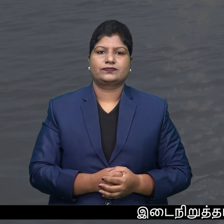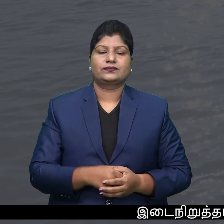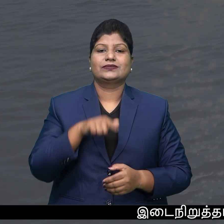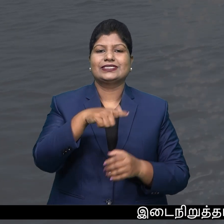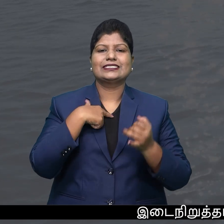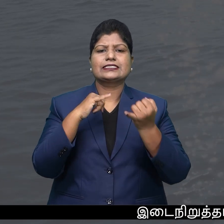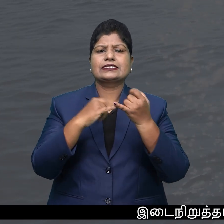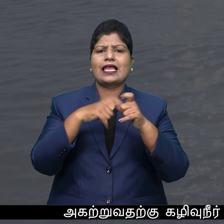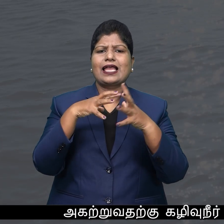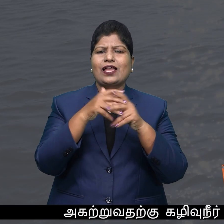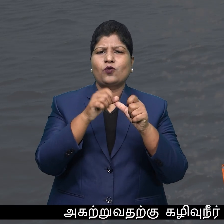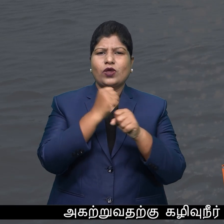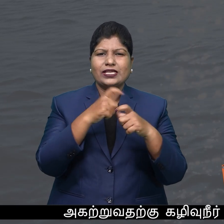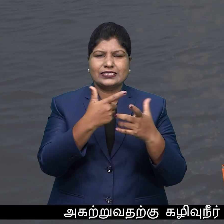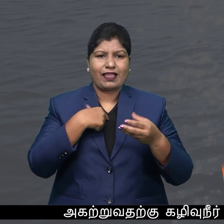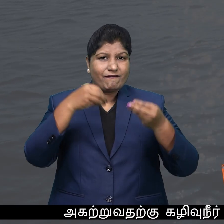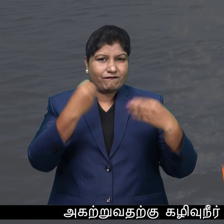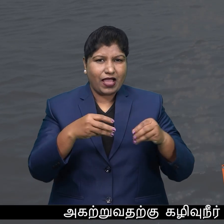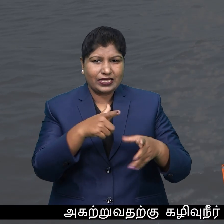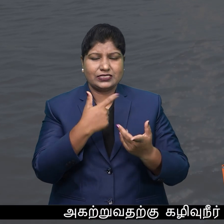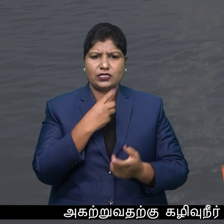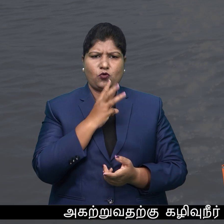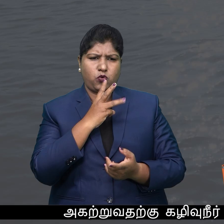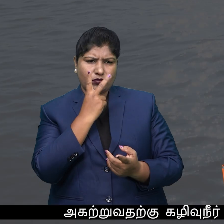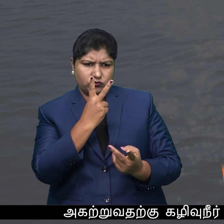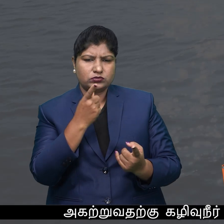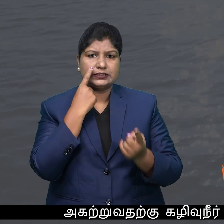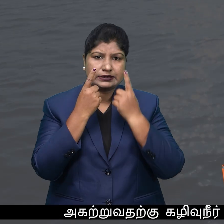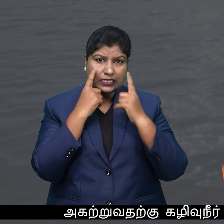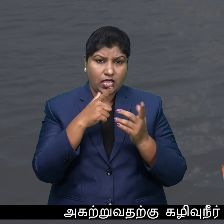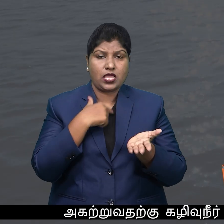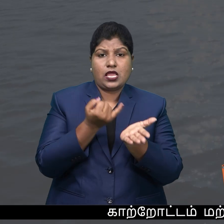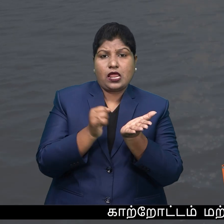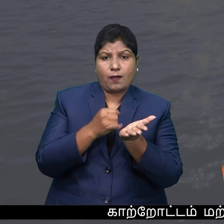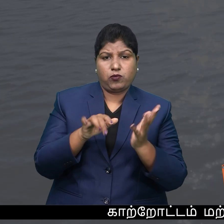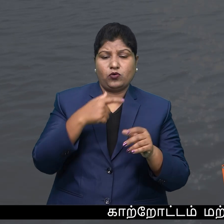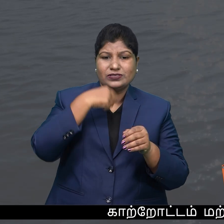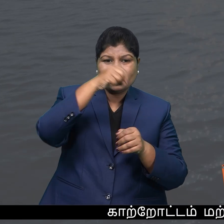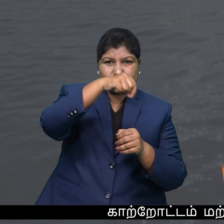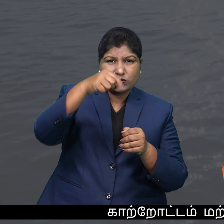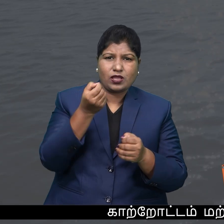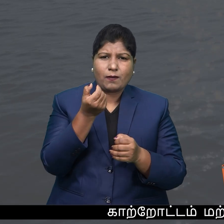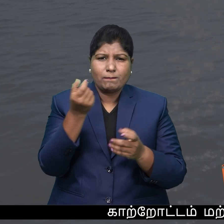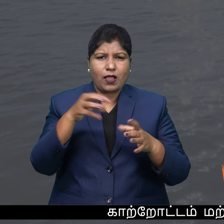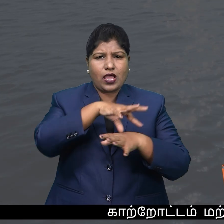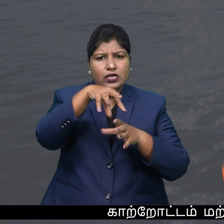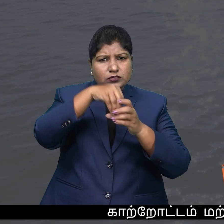இடைநிறுத்தப்பட்ட துகள்களை அகற்றுவதற்கு கழிவுநீர் சுத்திகரிக்கப்பட வேண்டும். காற்றோட்டம் மற்றும் குளோரின்